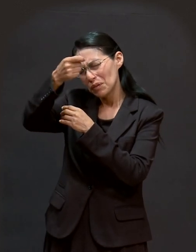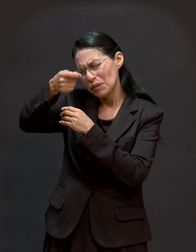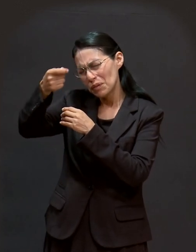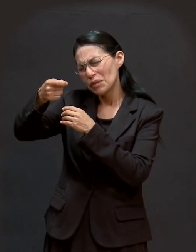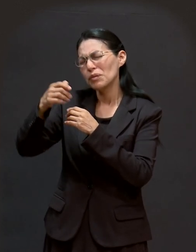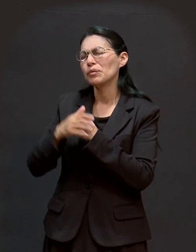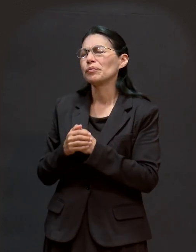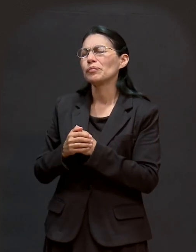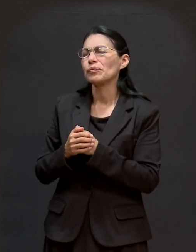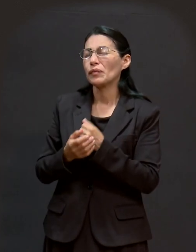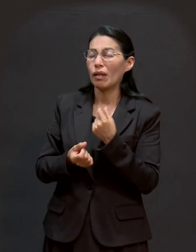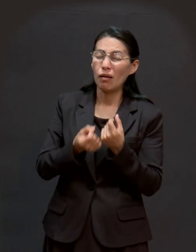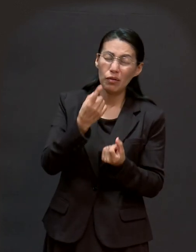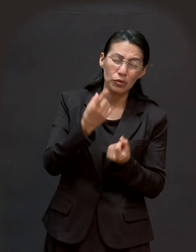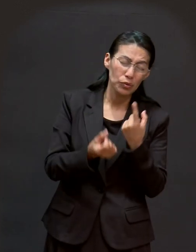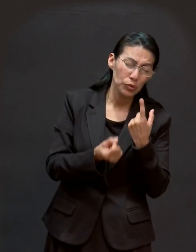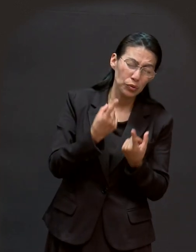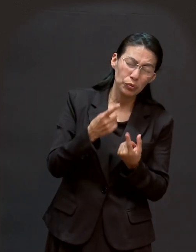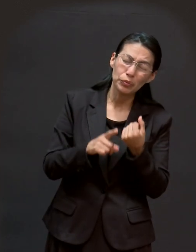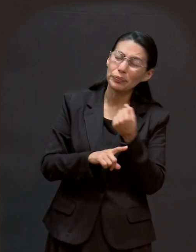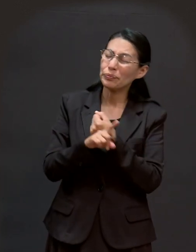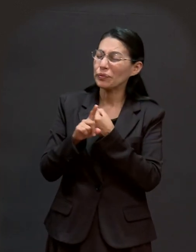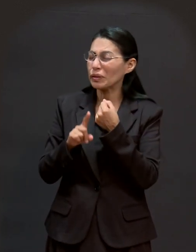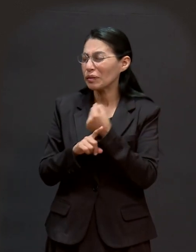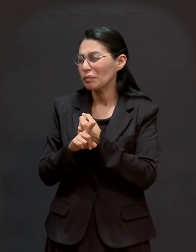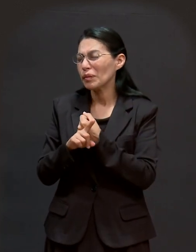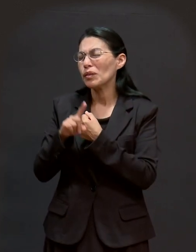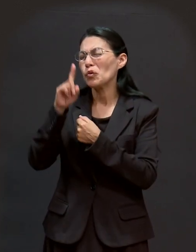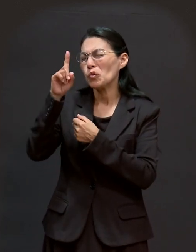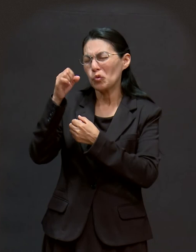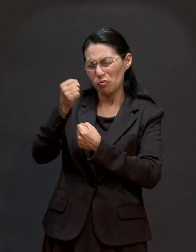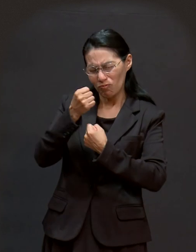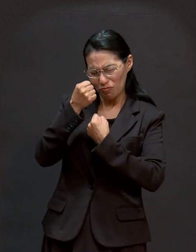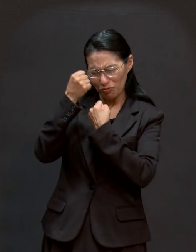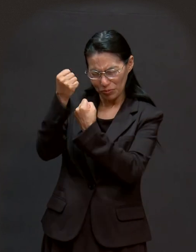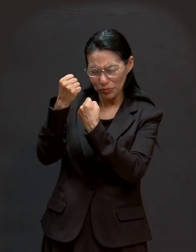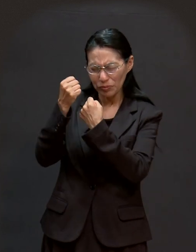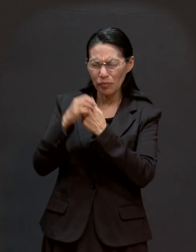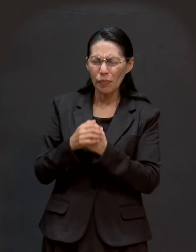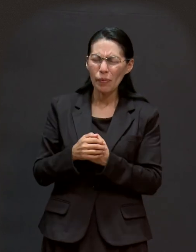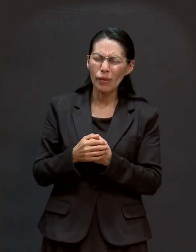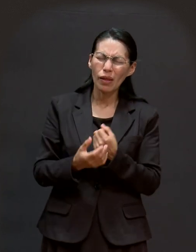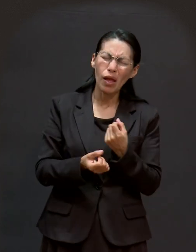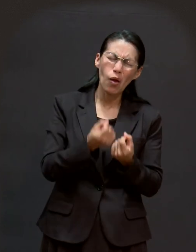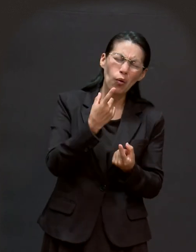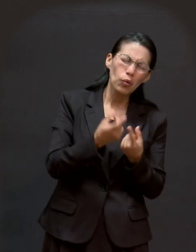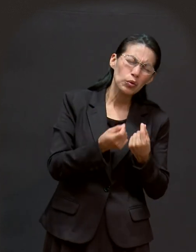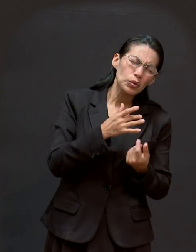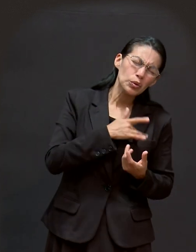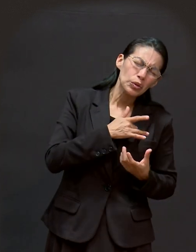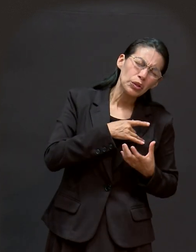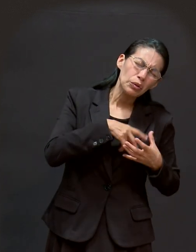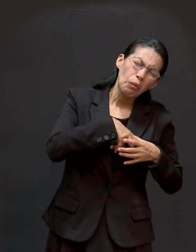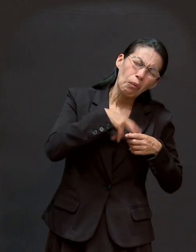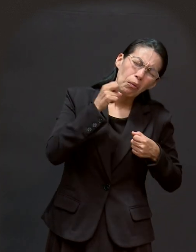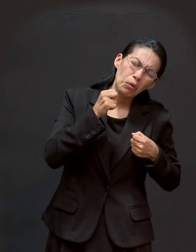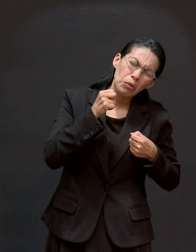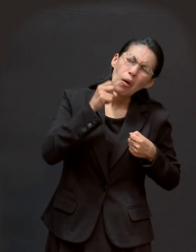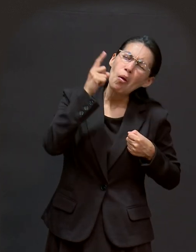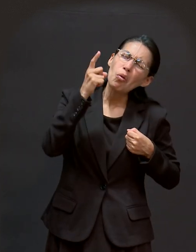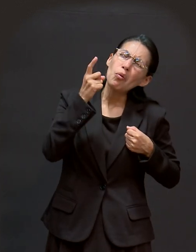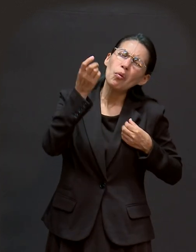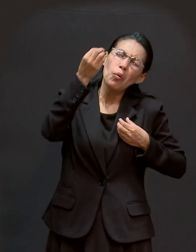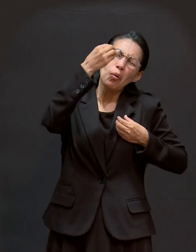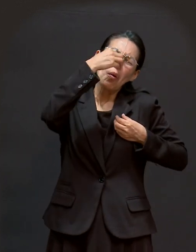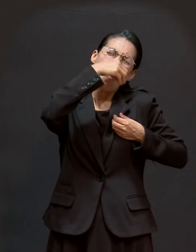de ellos que si están pasando por una dificultad su sea su fortaleza si hay un vacío en su corazón tú